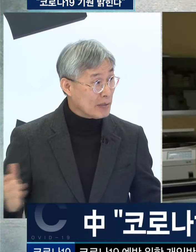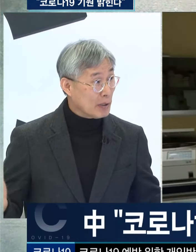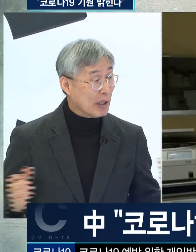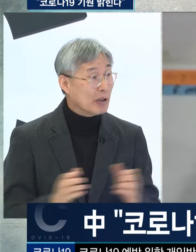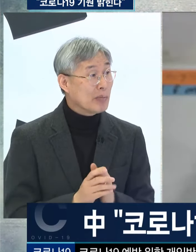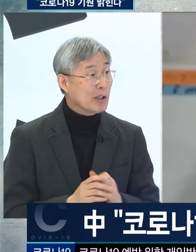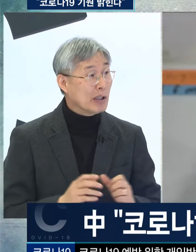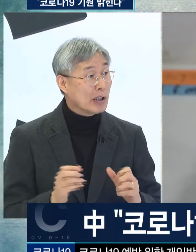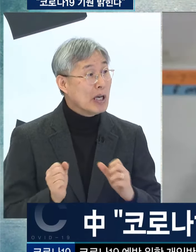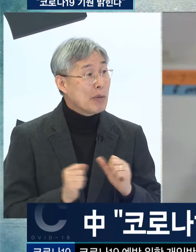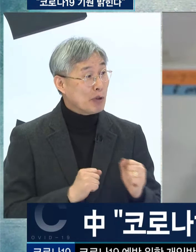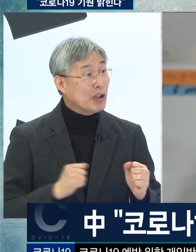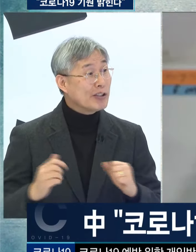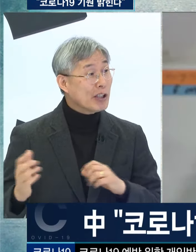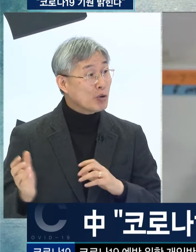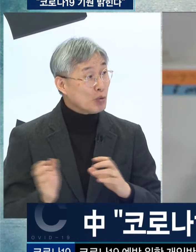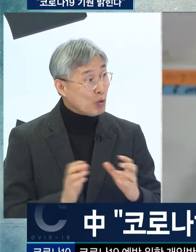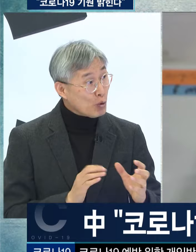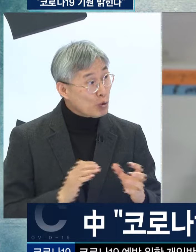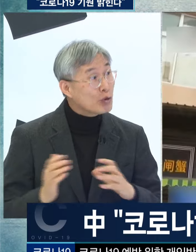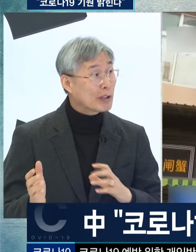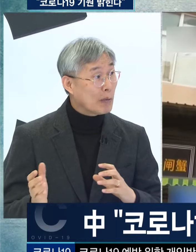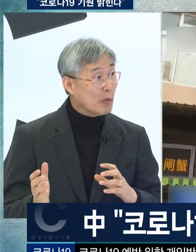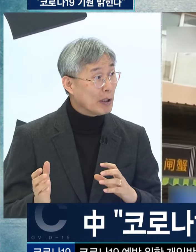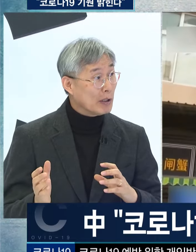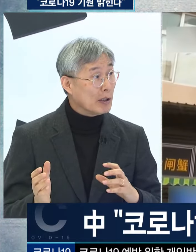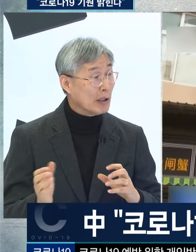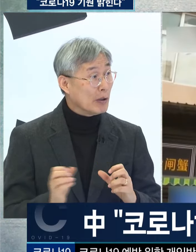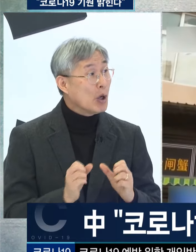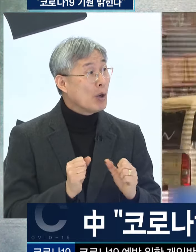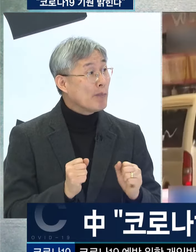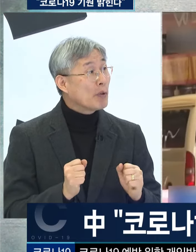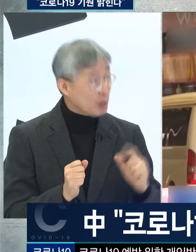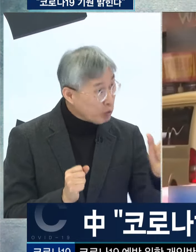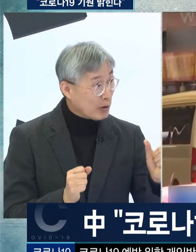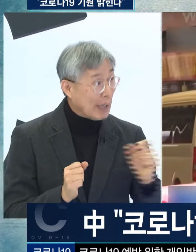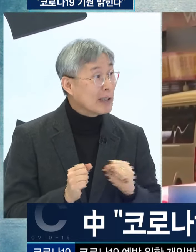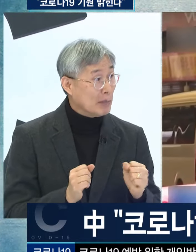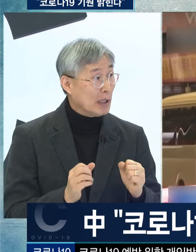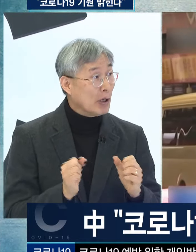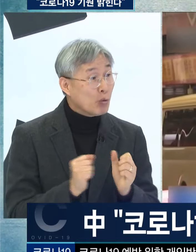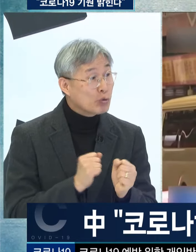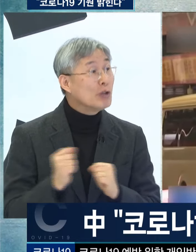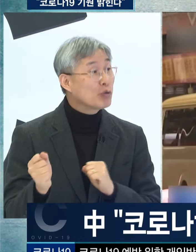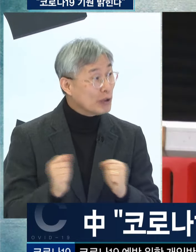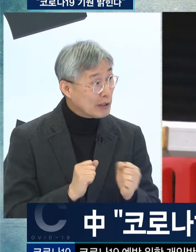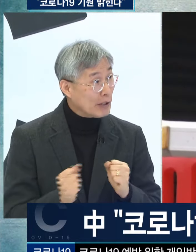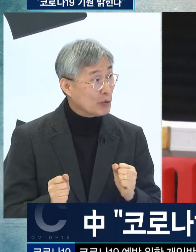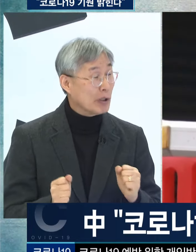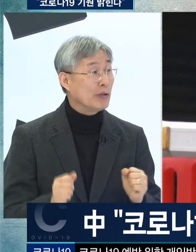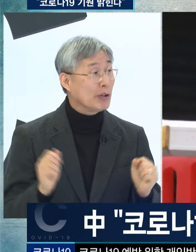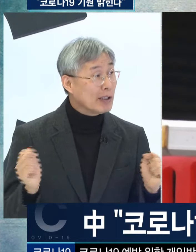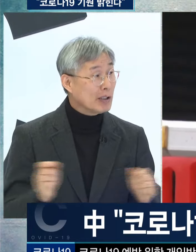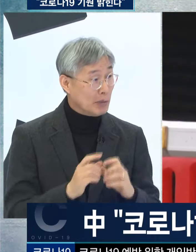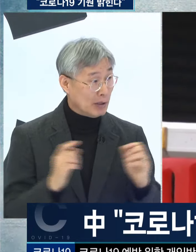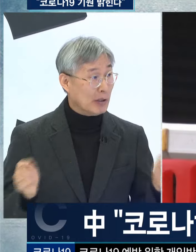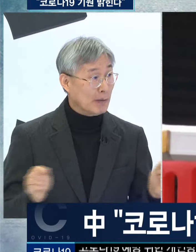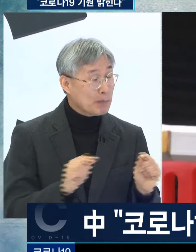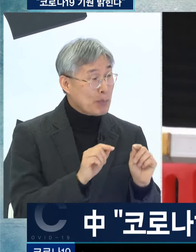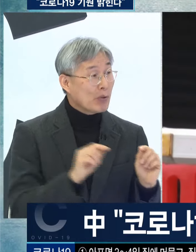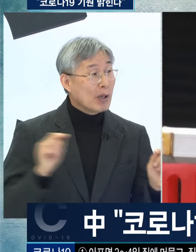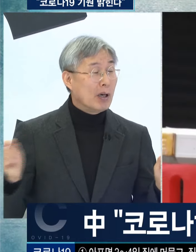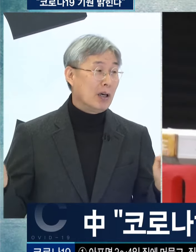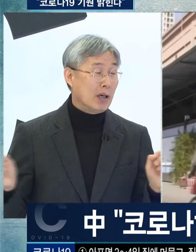생기지 않습니까? 그러면은 변이체를 쭉 추적해보면은 그게 가능합니까? 추적 가능합니다. 우선순위를 따질 수가 있어요. 예를